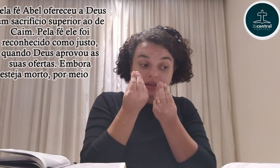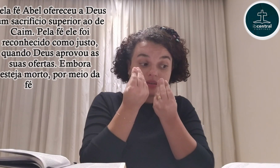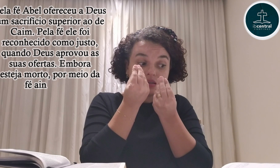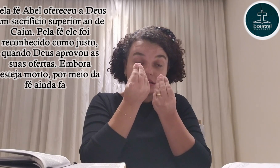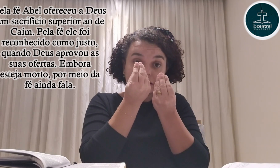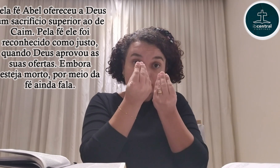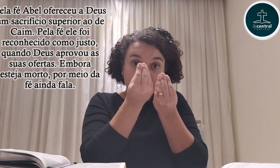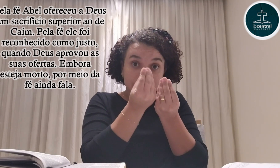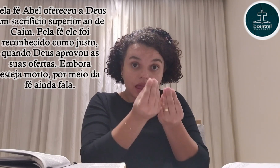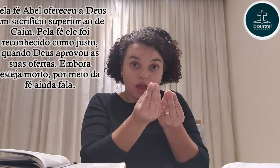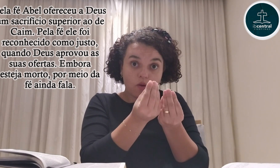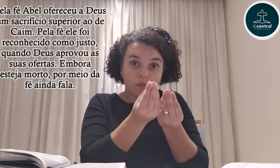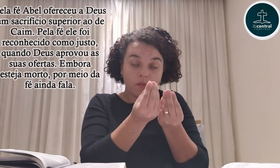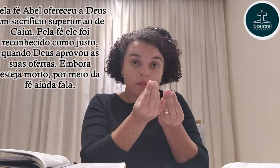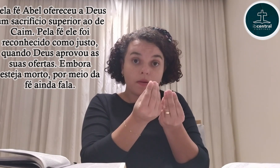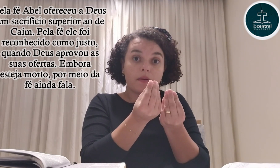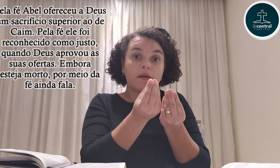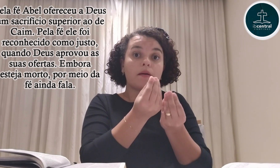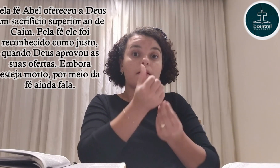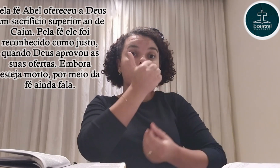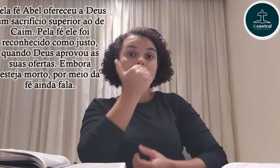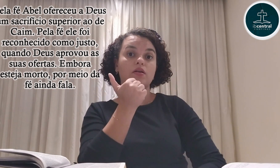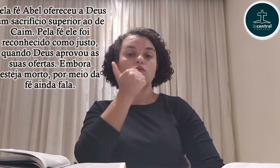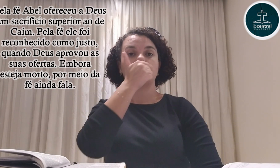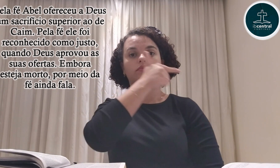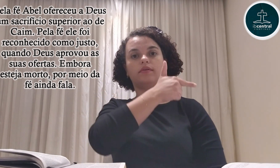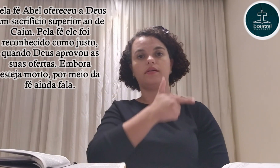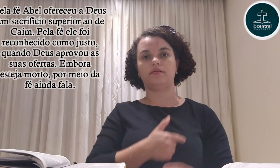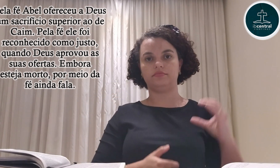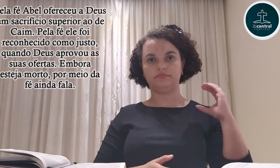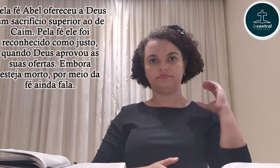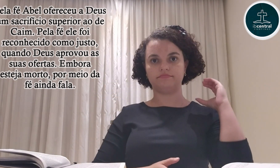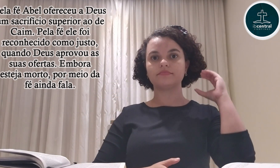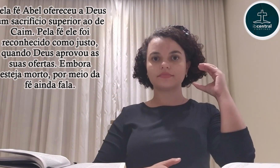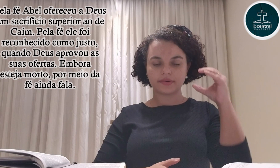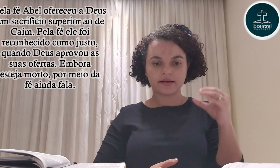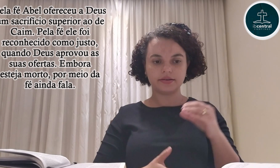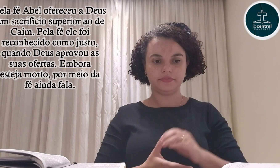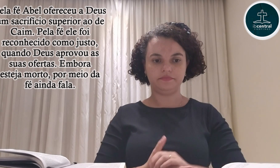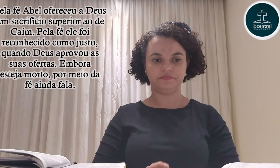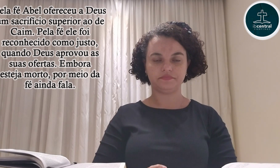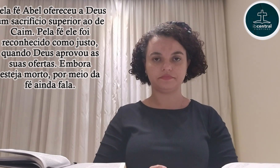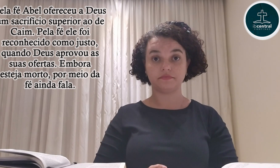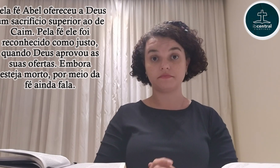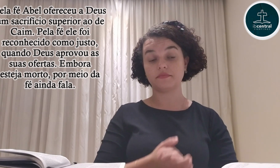Abel ofereceu a Deus um sacrifício superior ao de